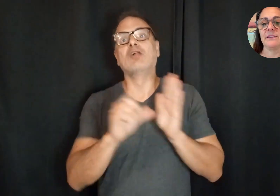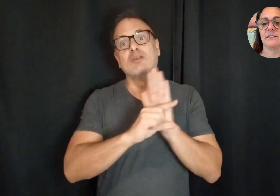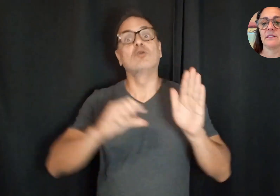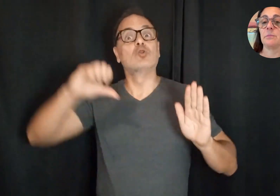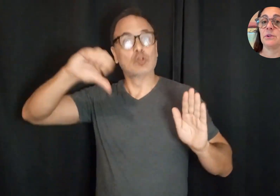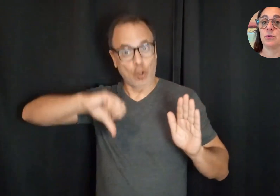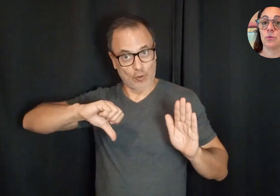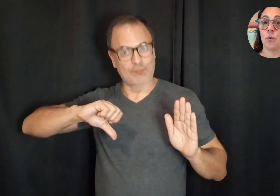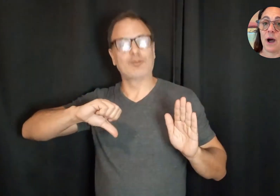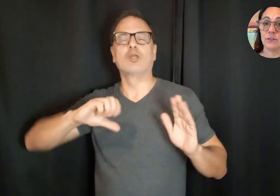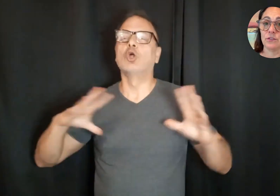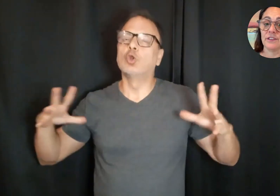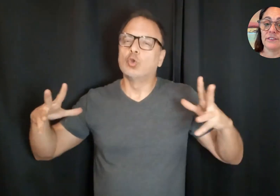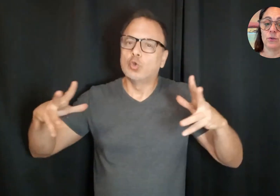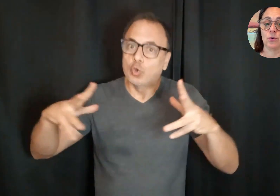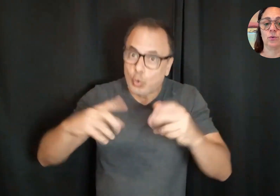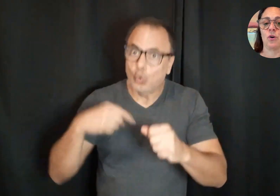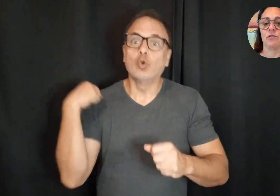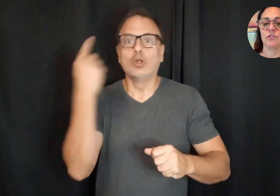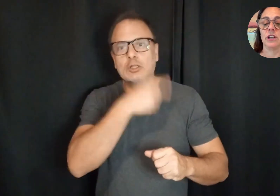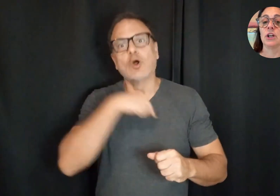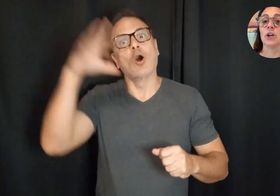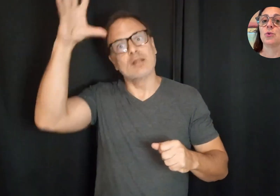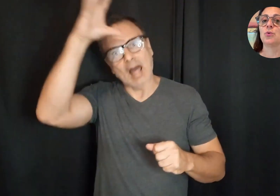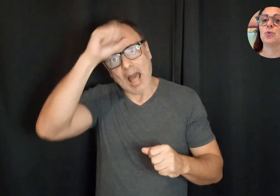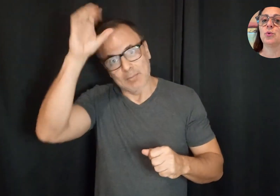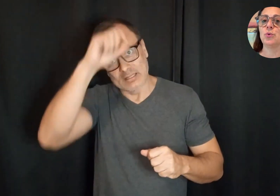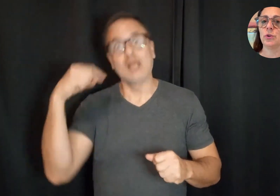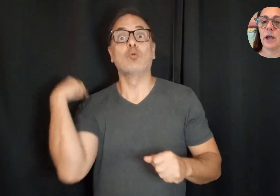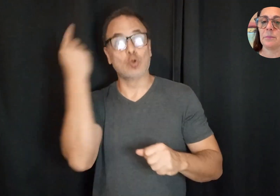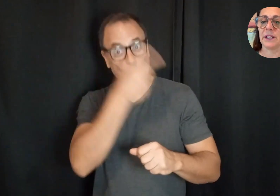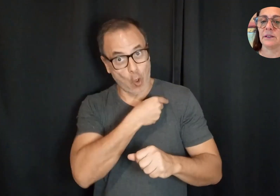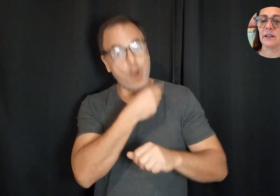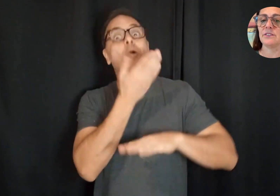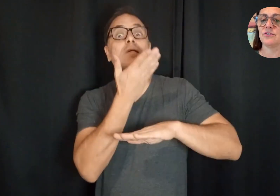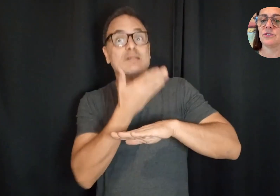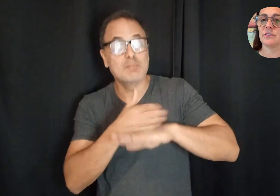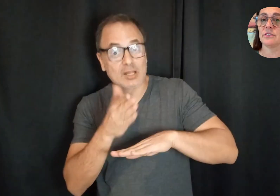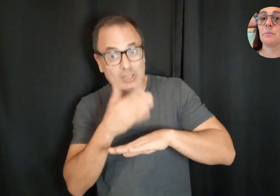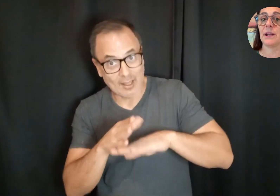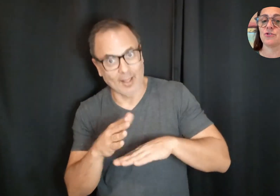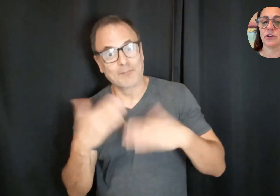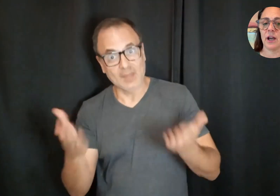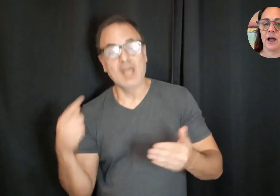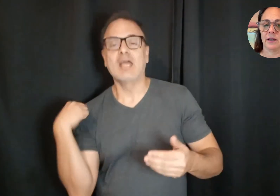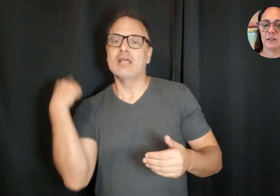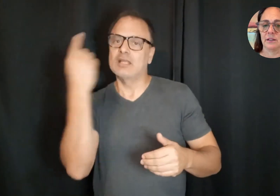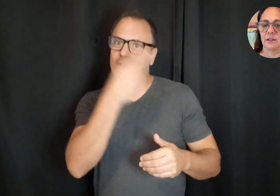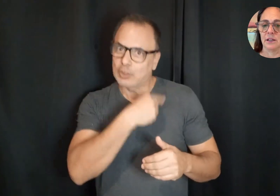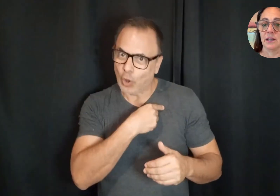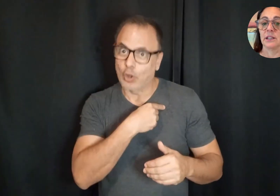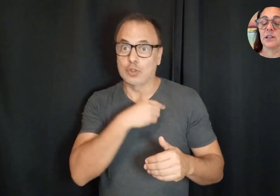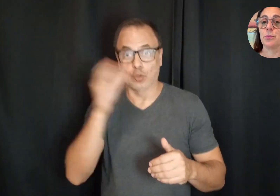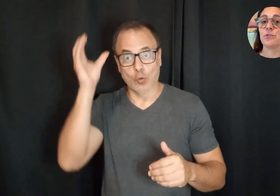Filipenses, capítulo 4, versículo 9. Tudo o que aprendestes, praticai, que